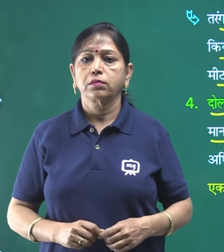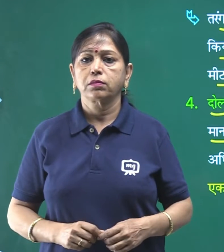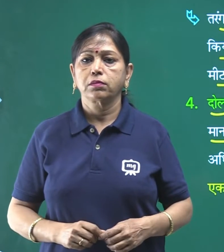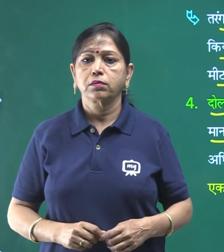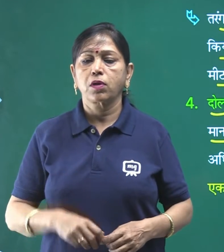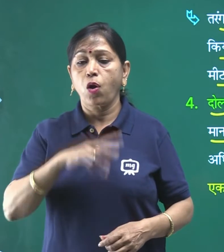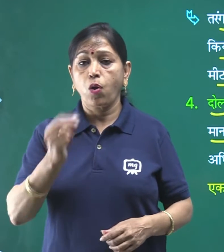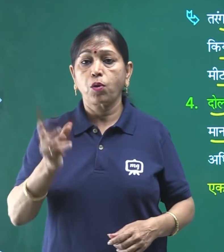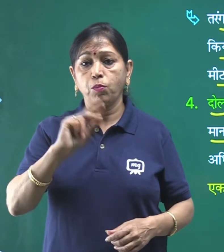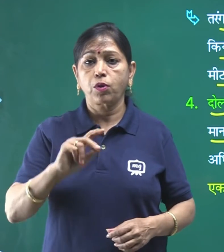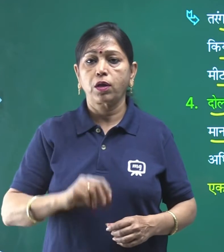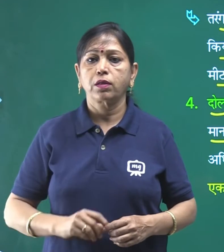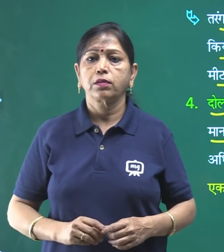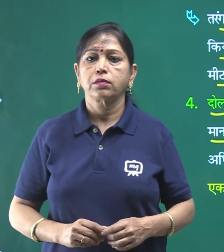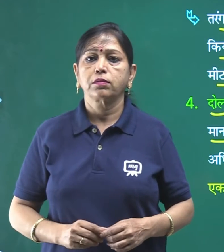और पुनः